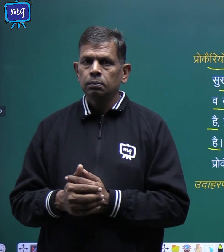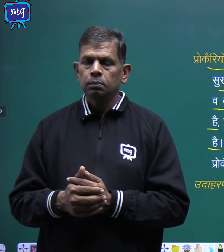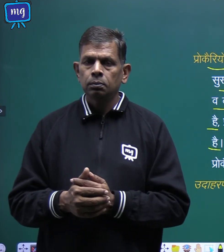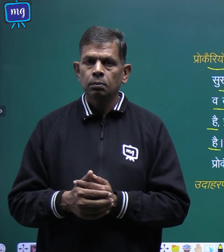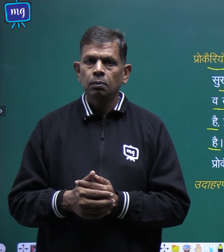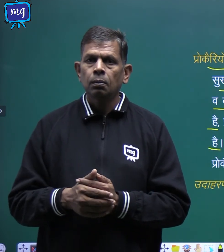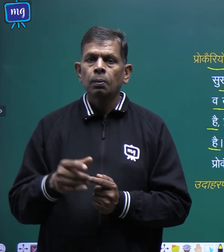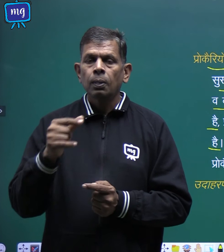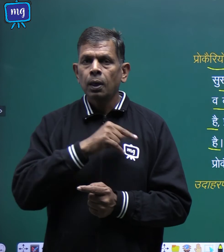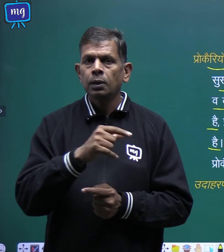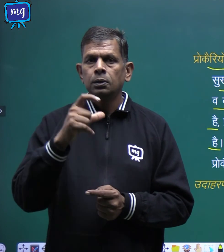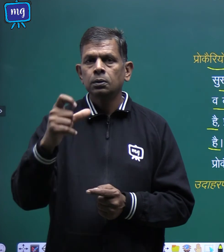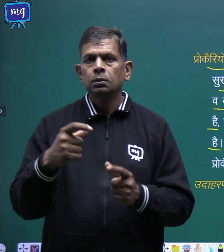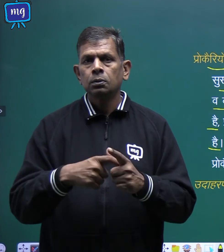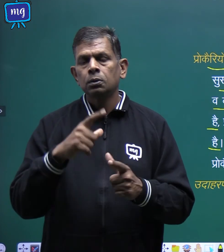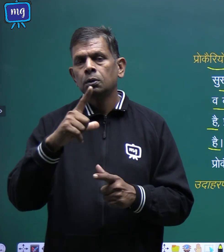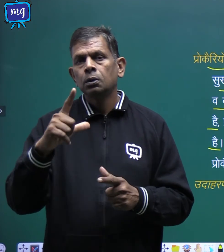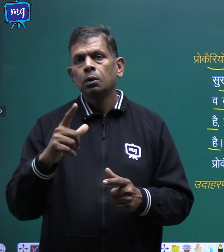ऐसी कोशिकाओं वाले